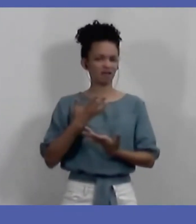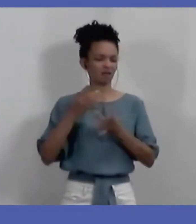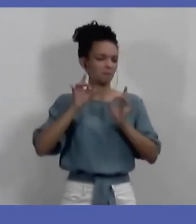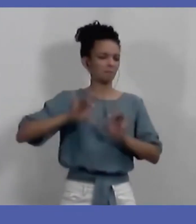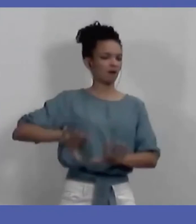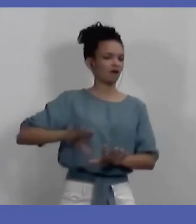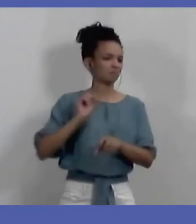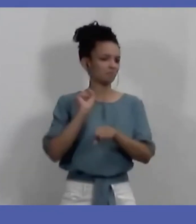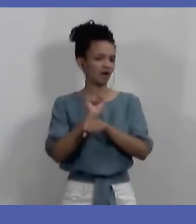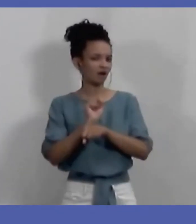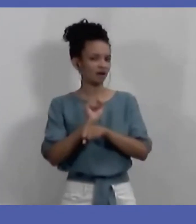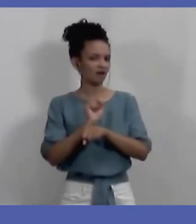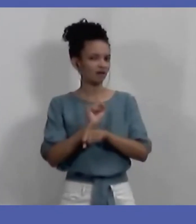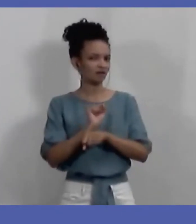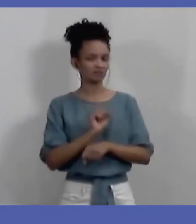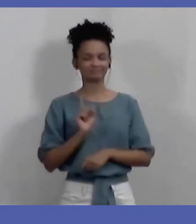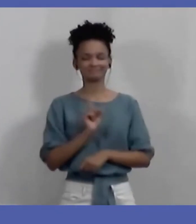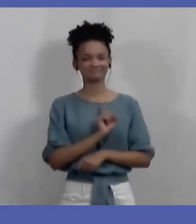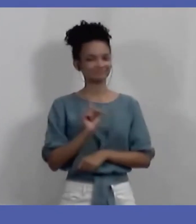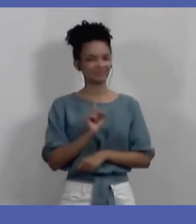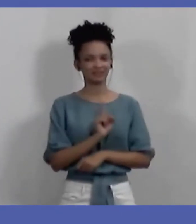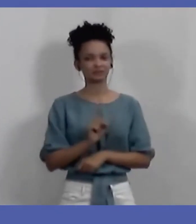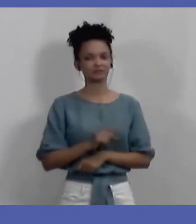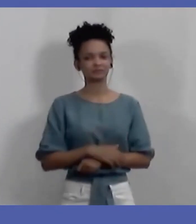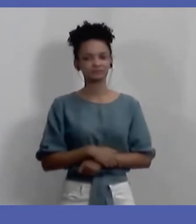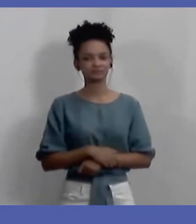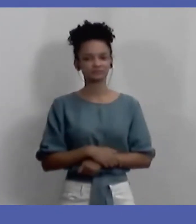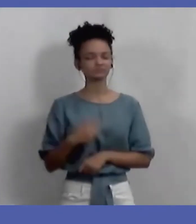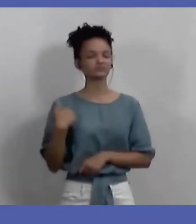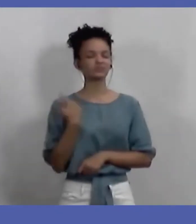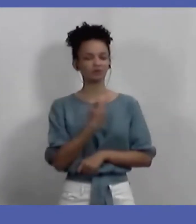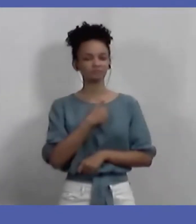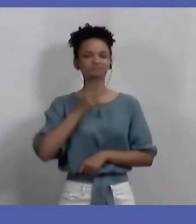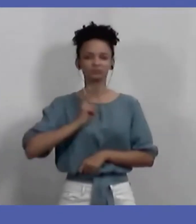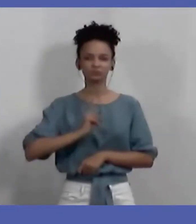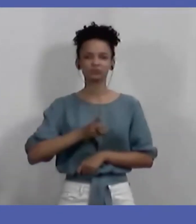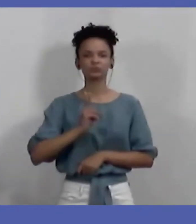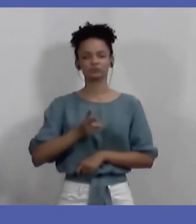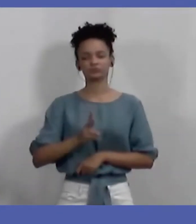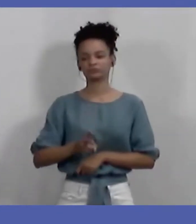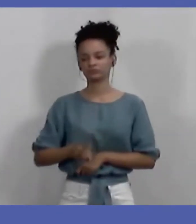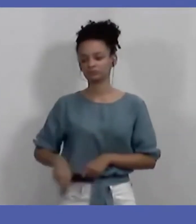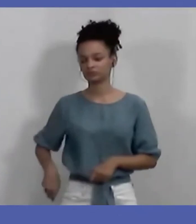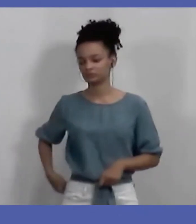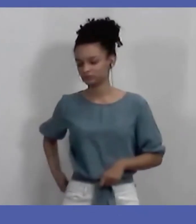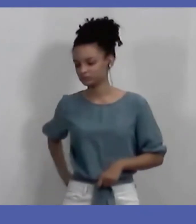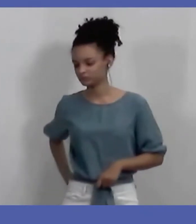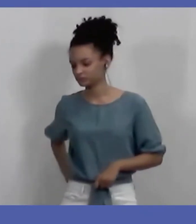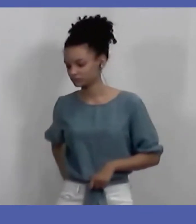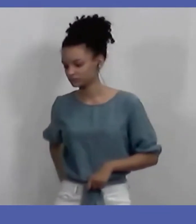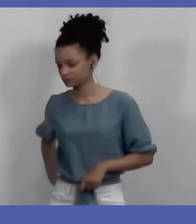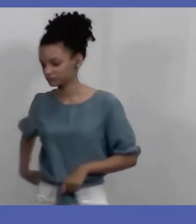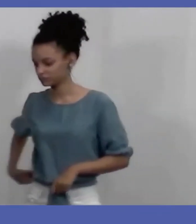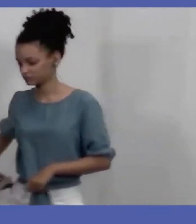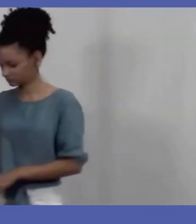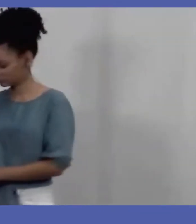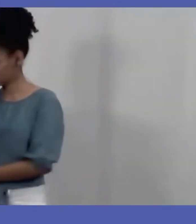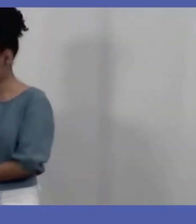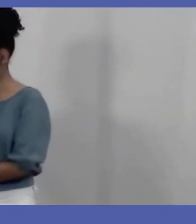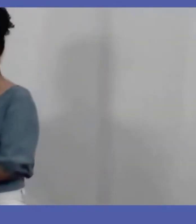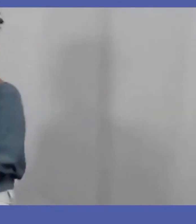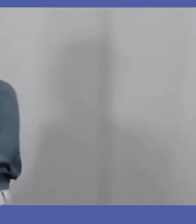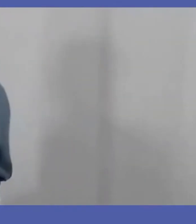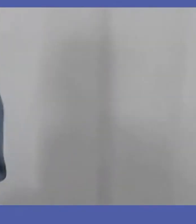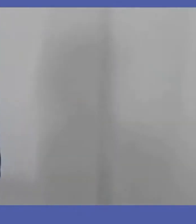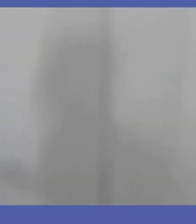Mesmo que fomos pegos por eles, não se importa o que você tem que falar. O Senhor vai falar por você.